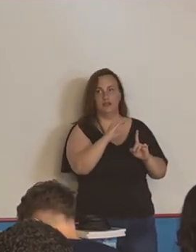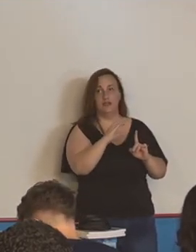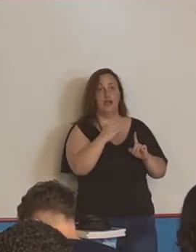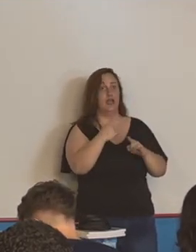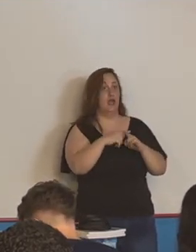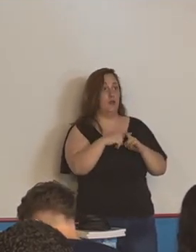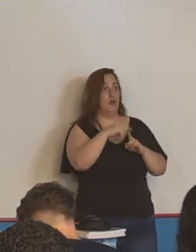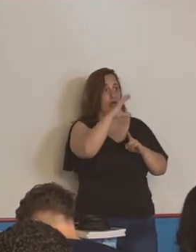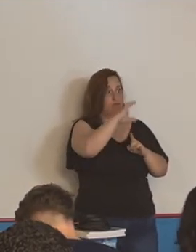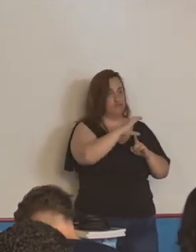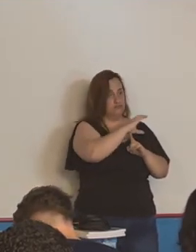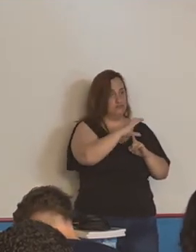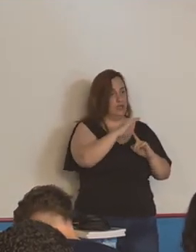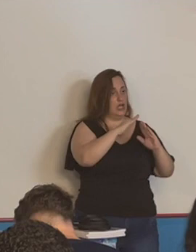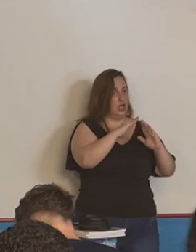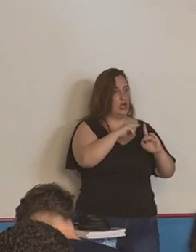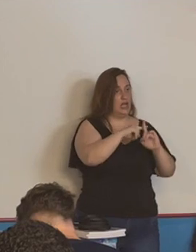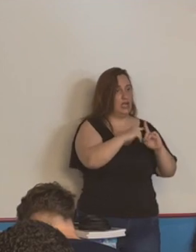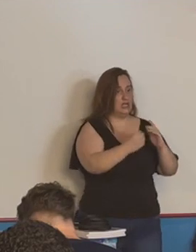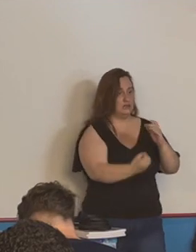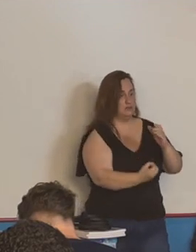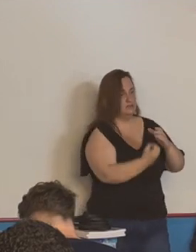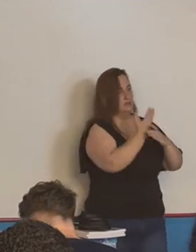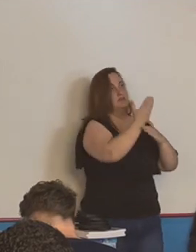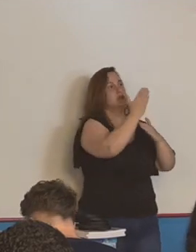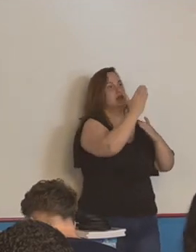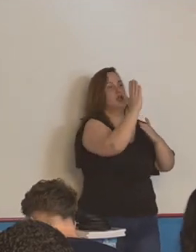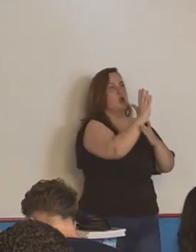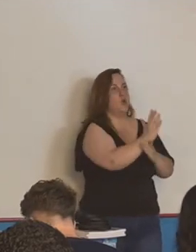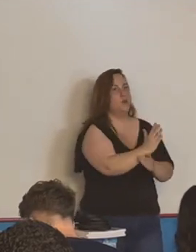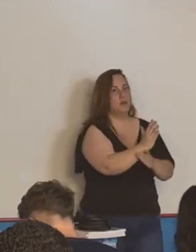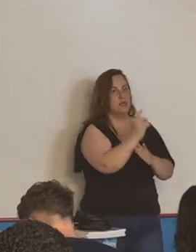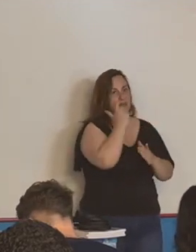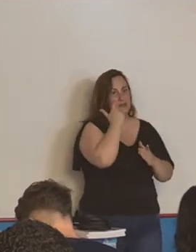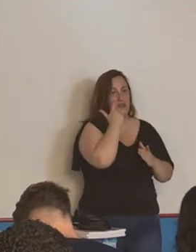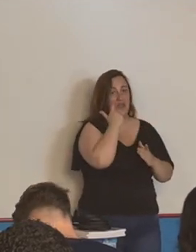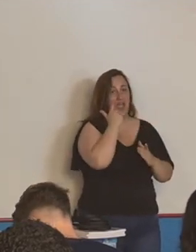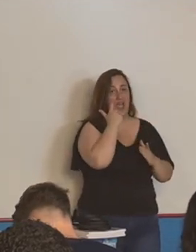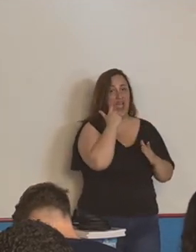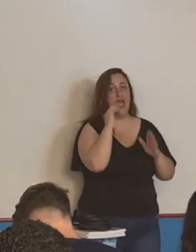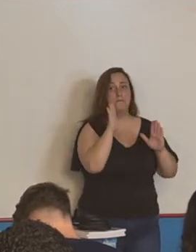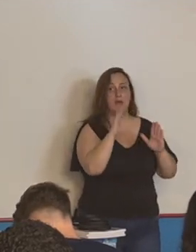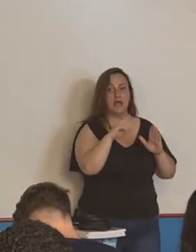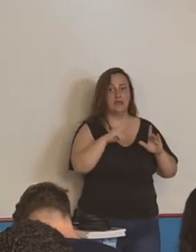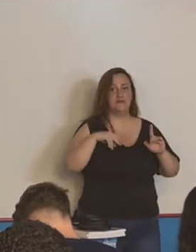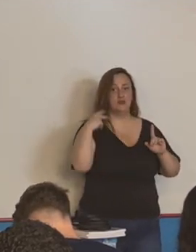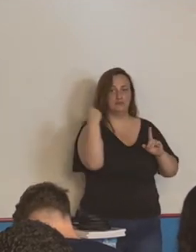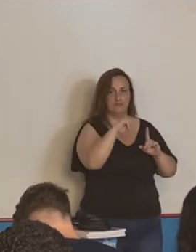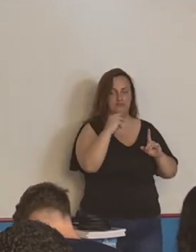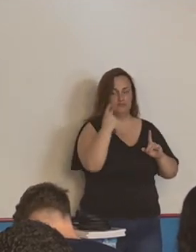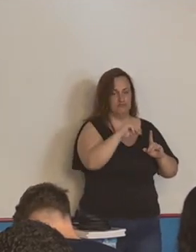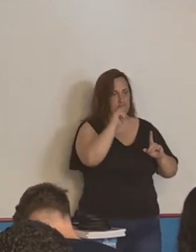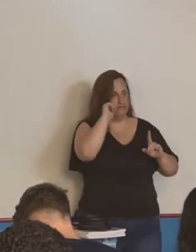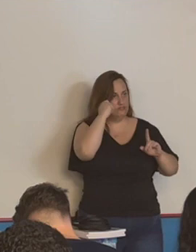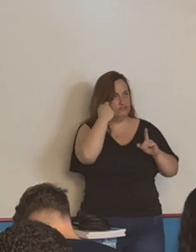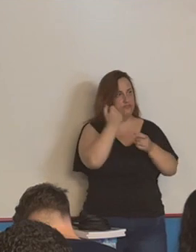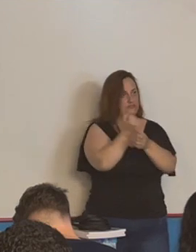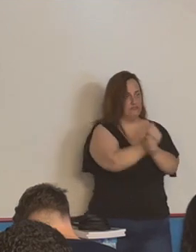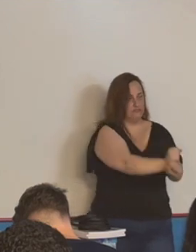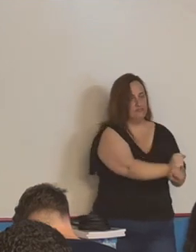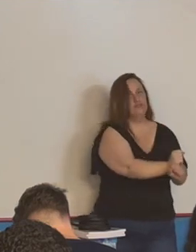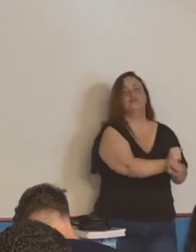veio, fundou o país, né, mas fundou através de bases escravocratas também,